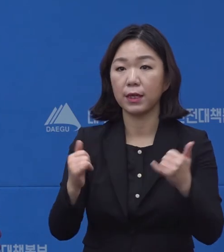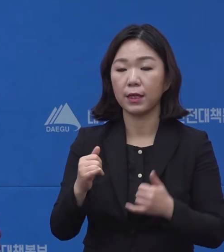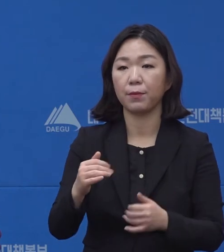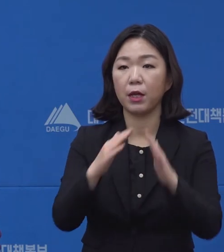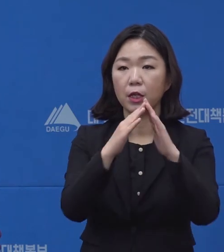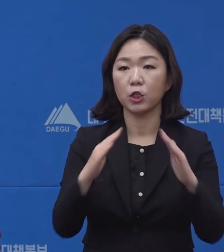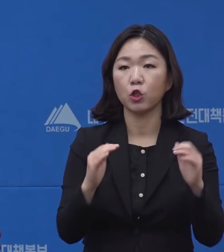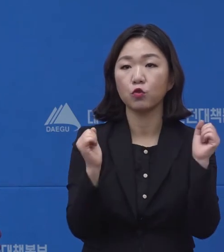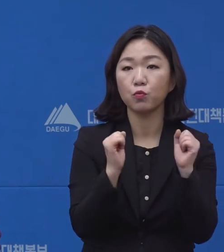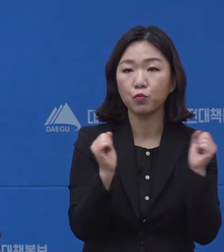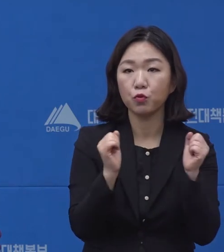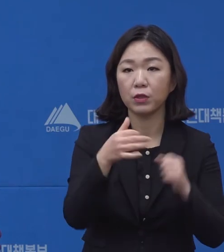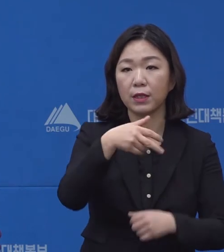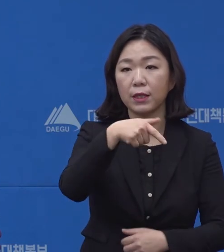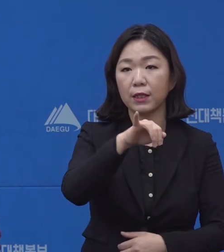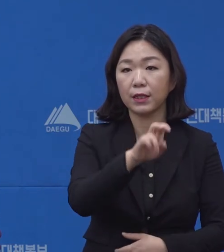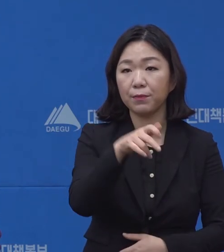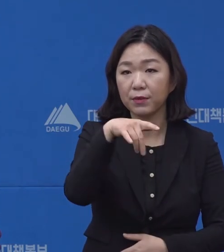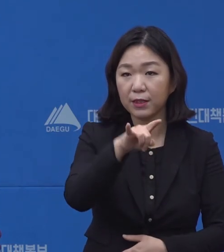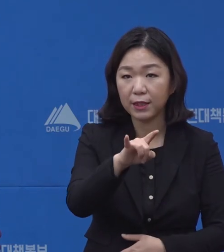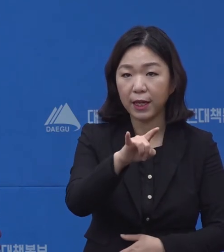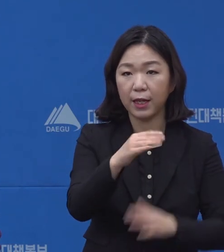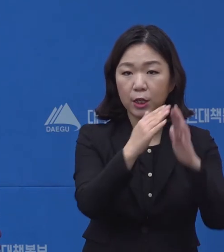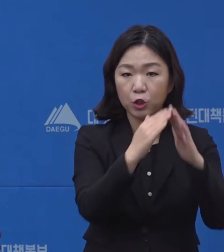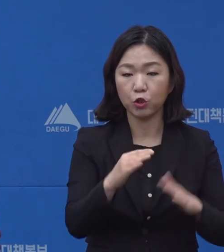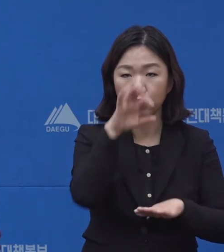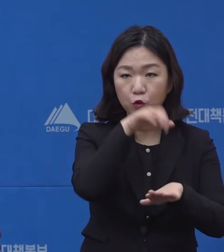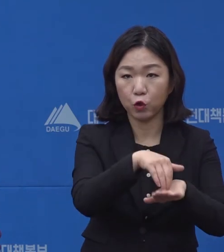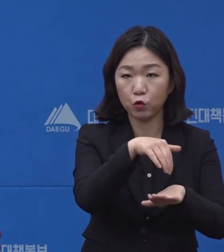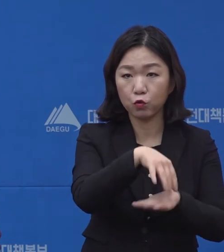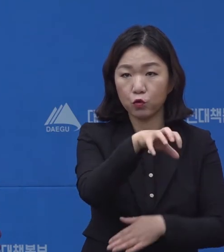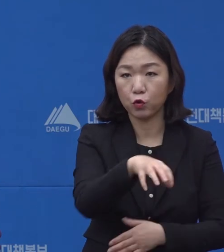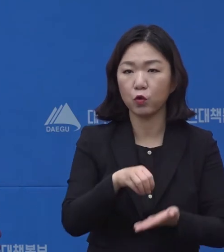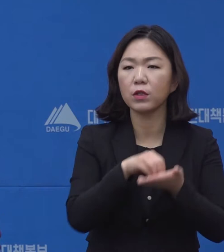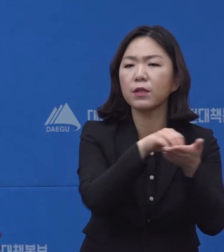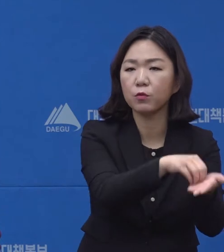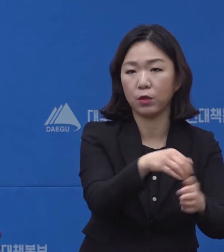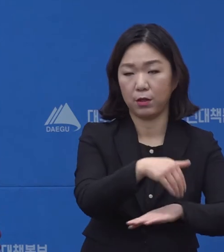김제 삼성생명 전주연구소에 입소할 예정입니다.